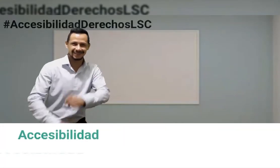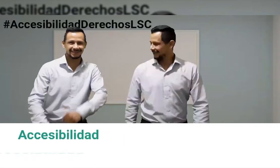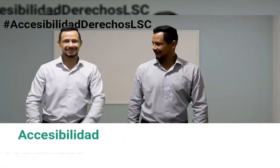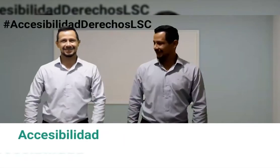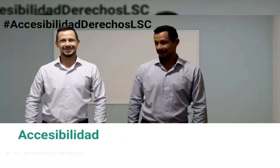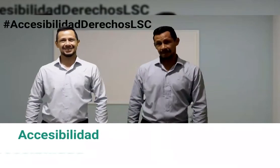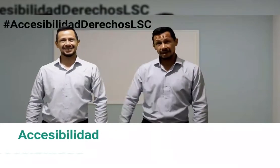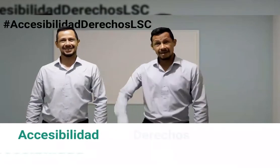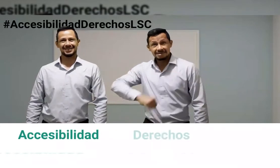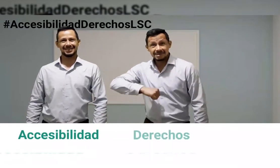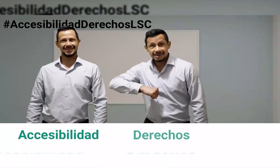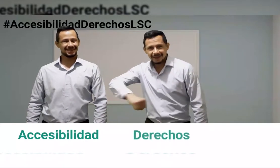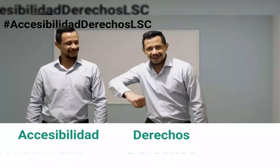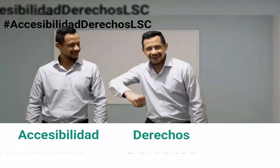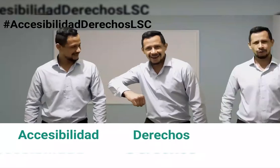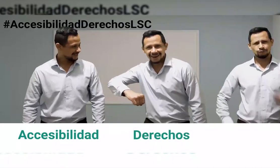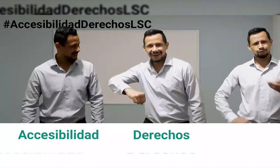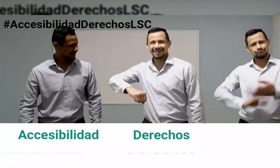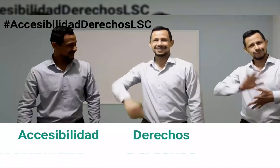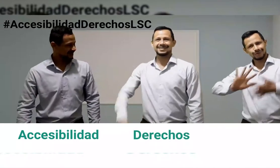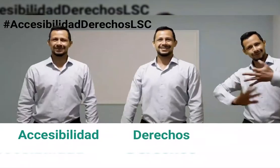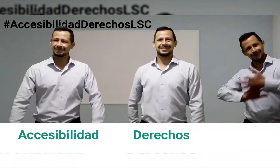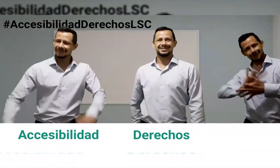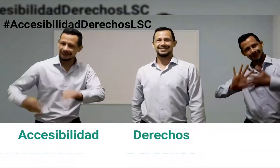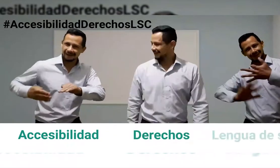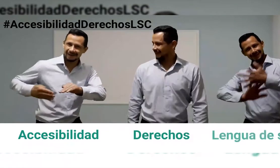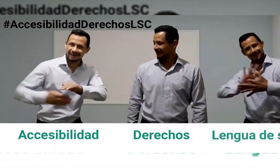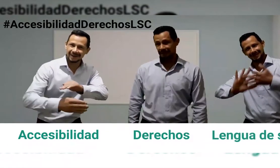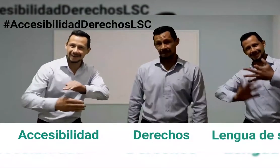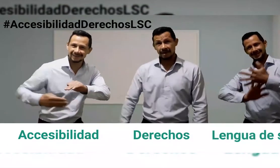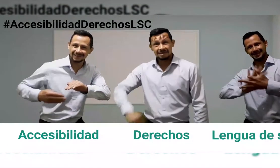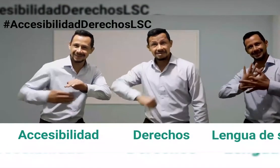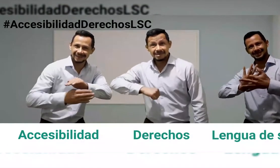Accesibilidad, derechos, lengua de señas.